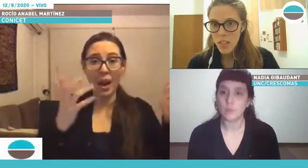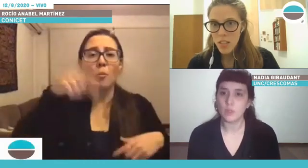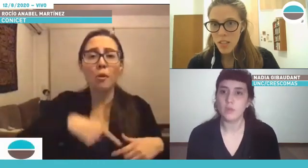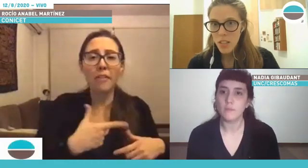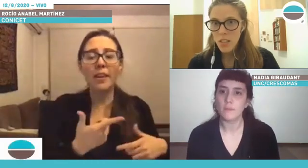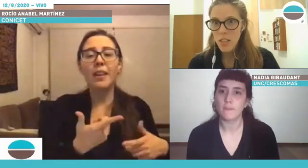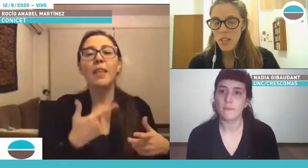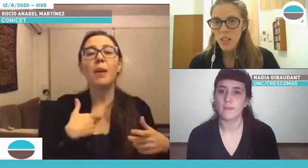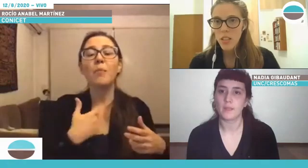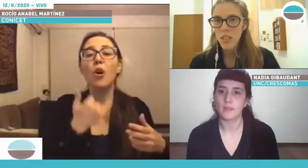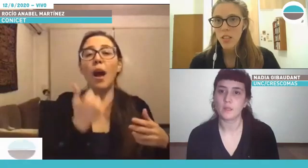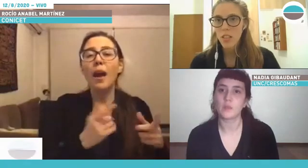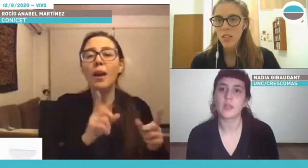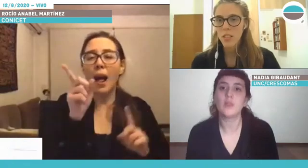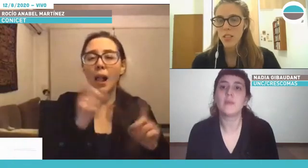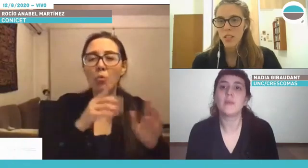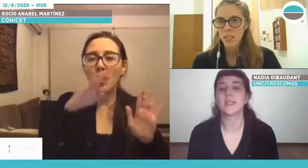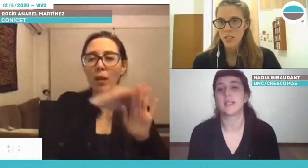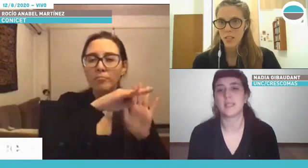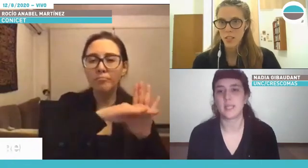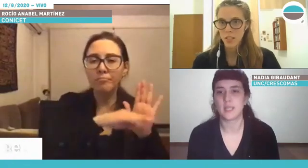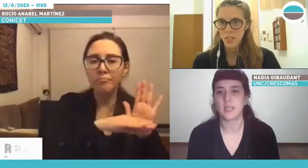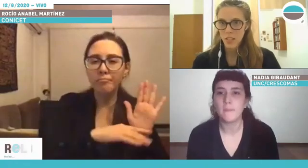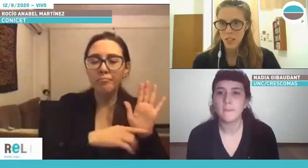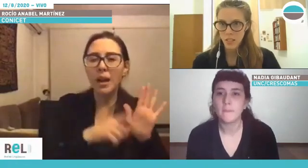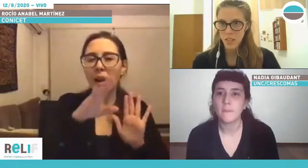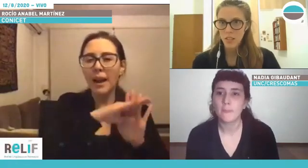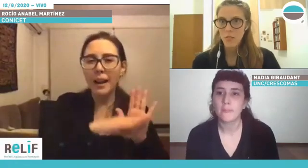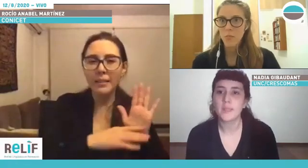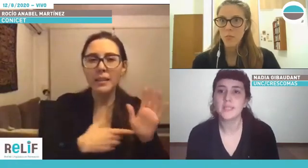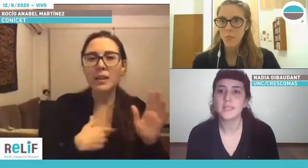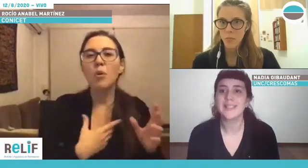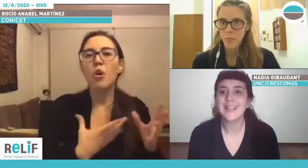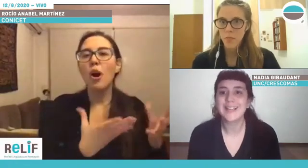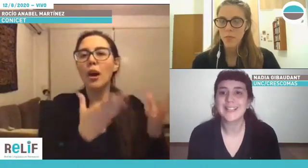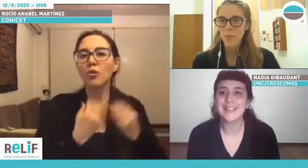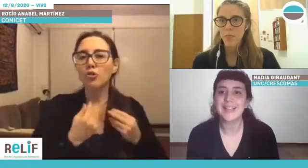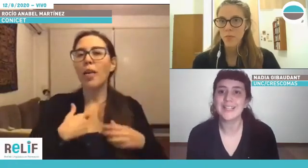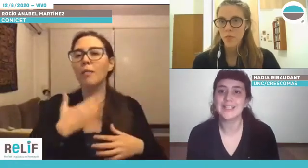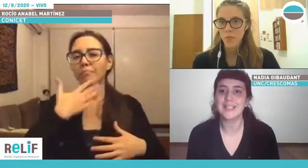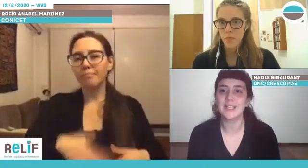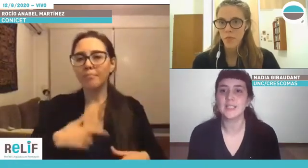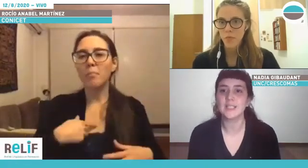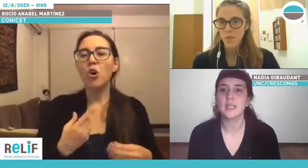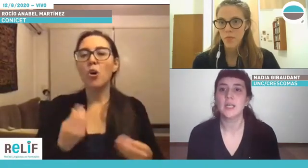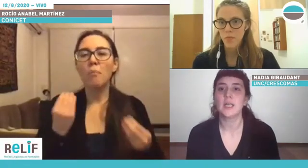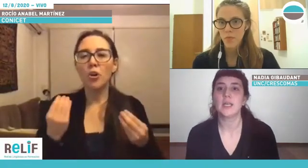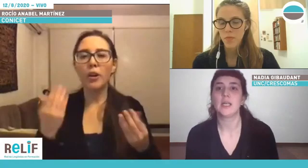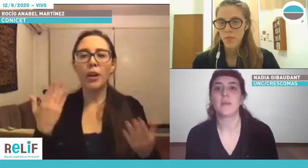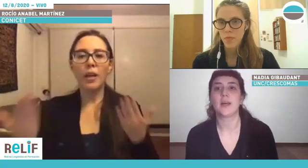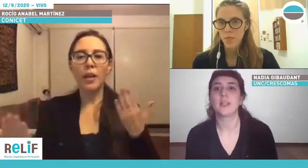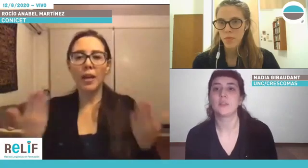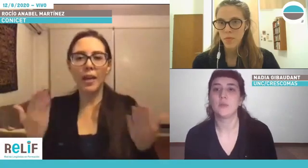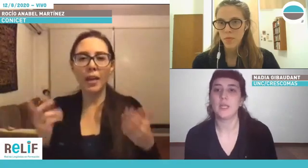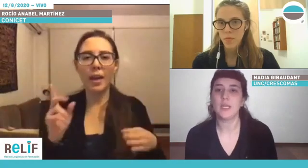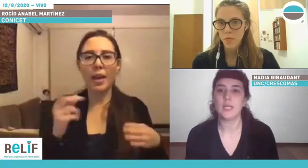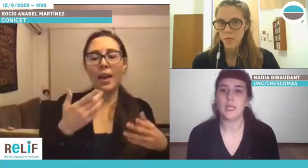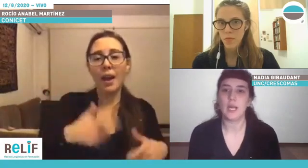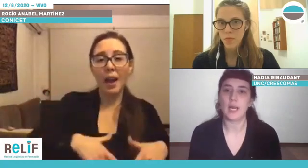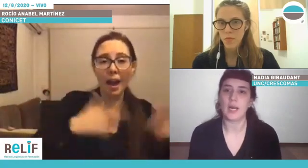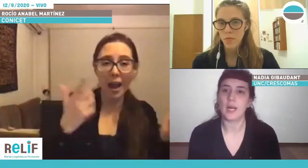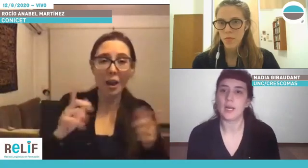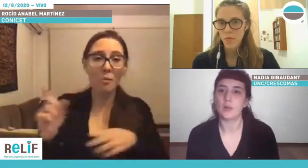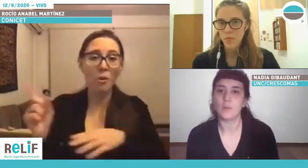El árbol, ¿de dónde viene esa seña? Tiene ciertas características que me